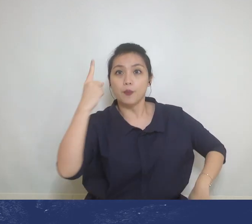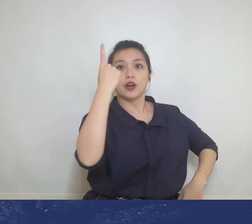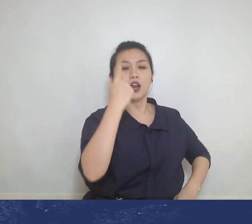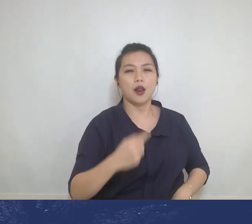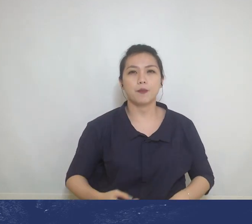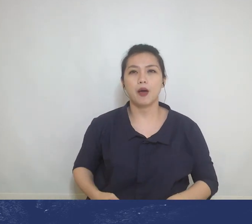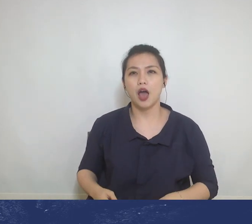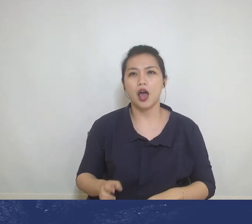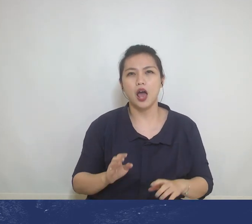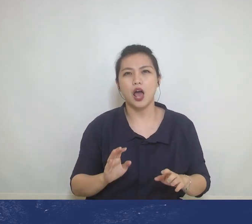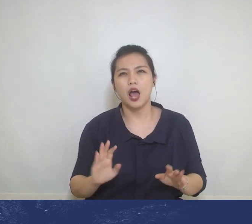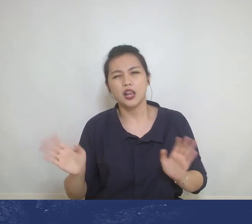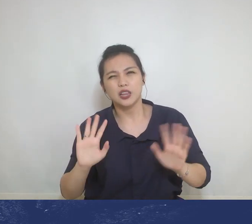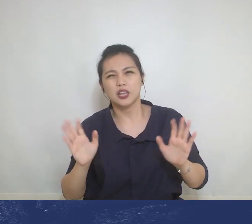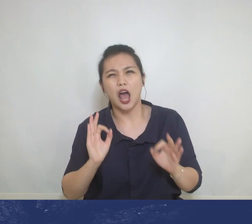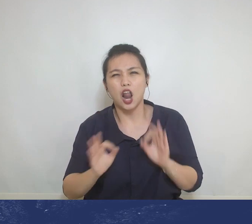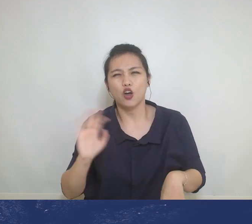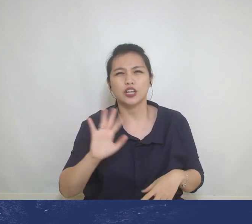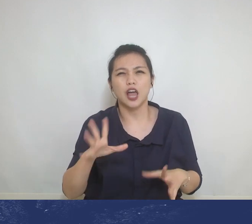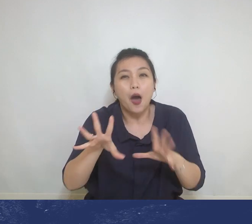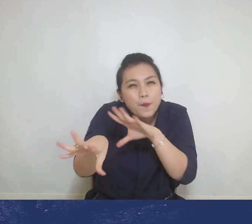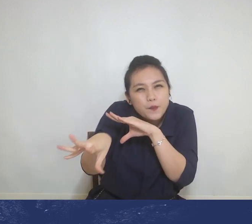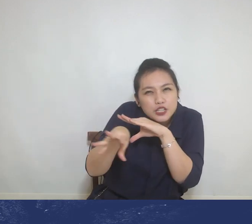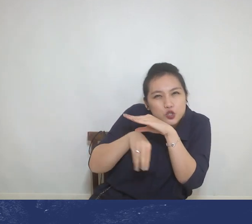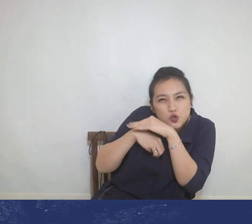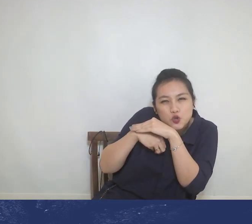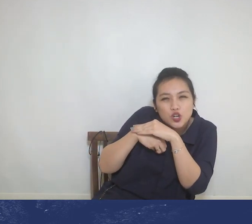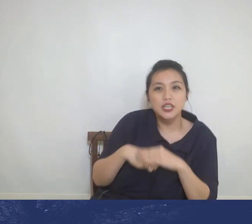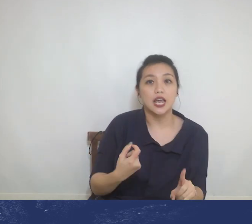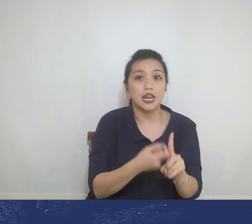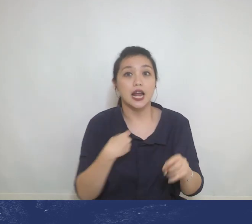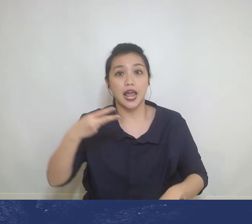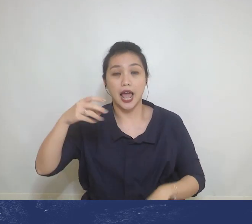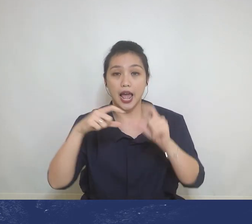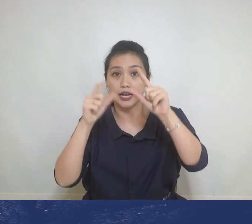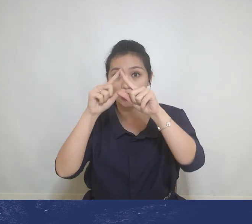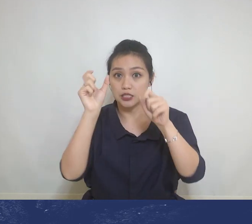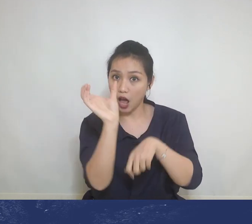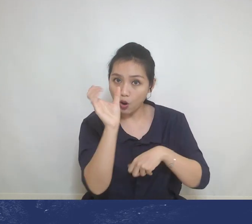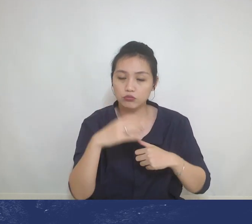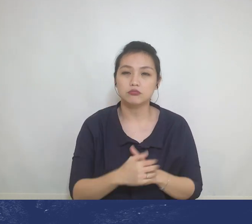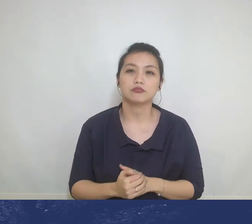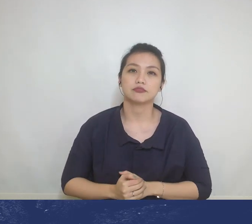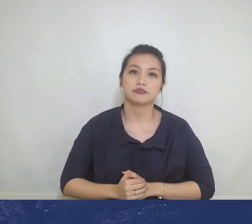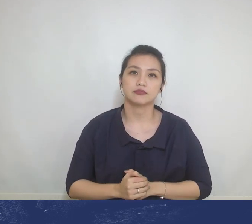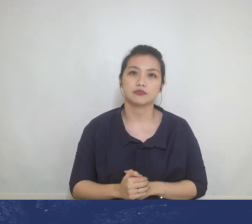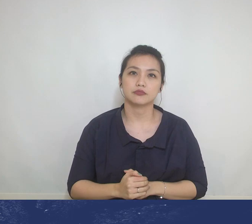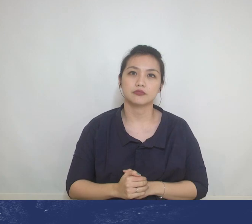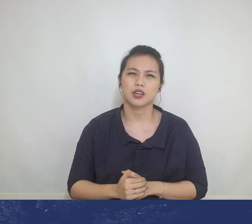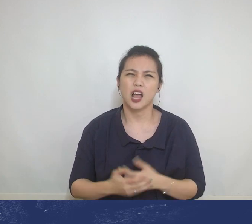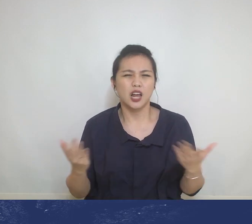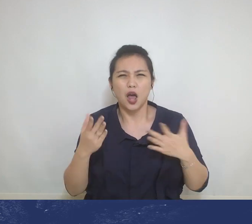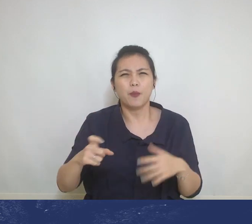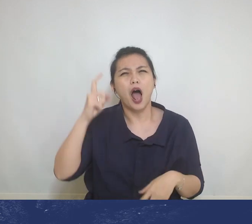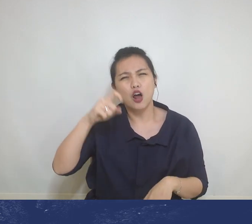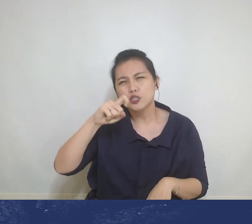harus mencuri dari Esau? Enggak bisakah Tuhan itu memberkati Yakub dengan berkat kesulungan tanpa perlu